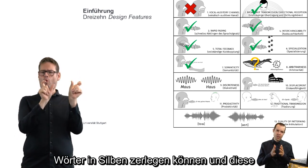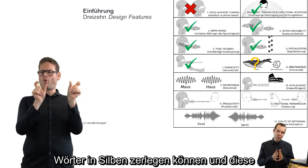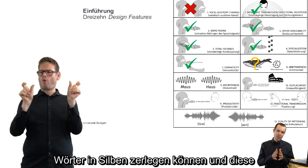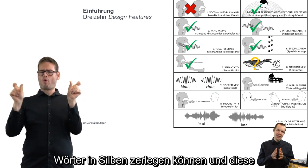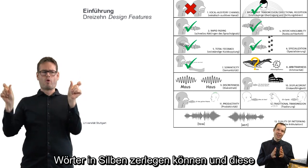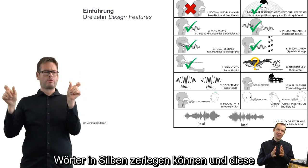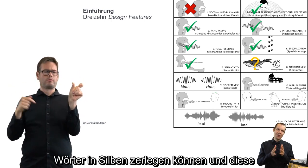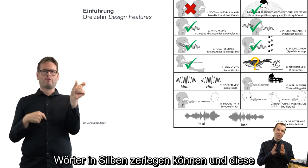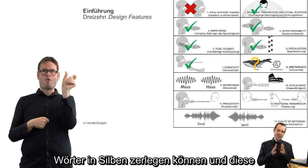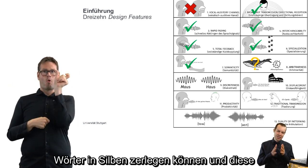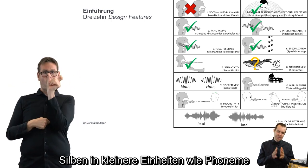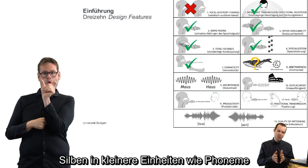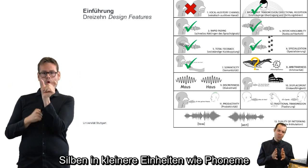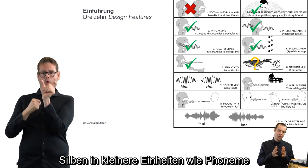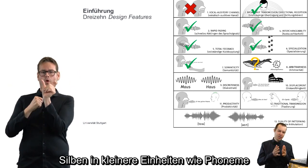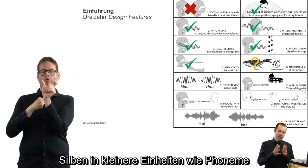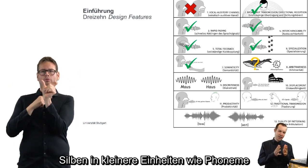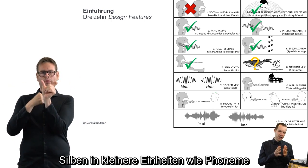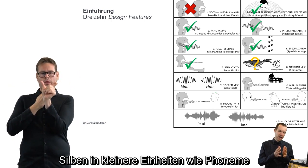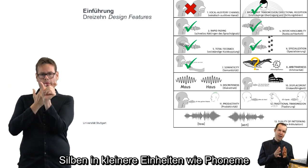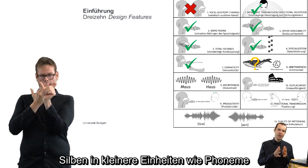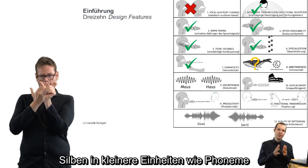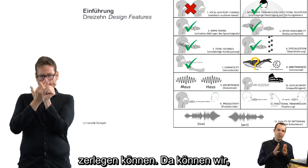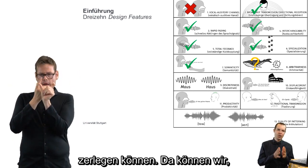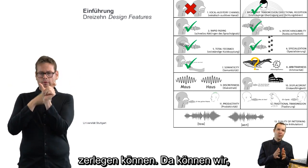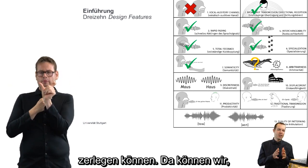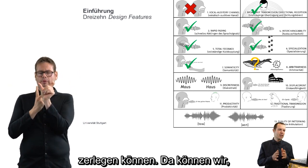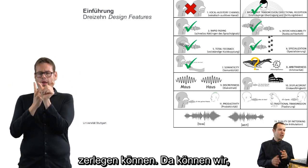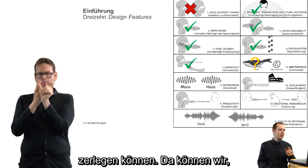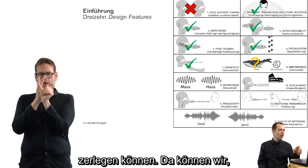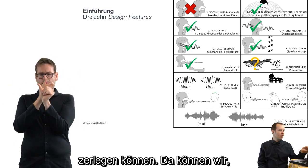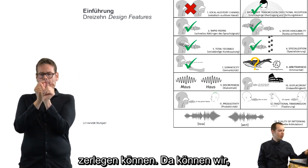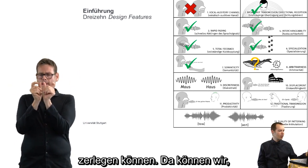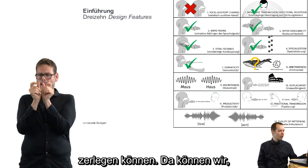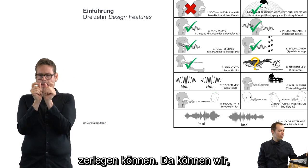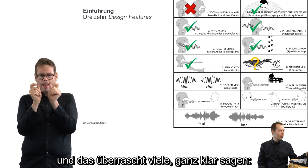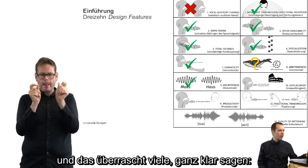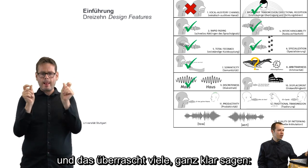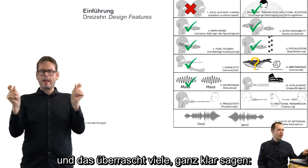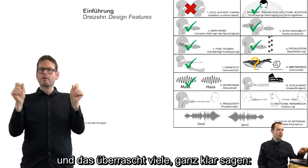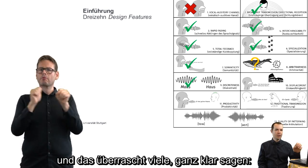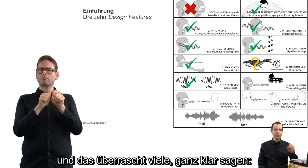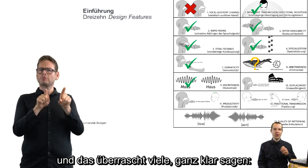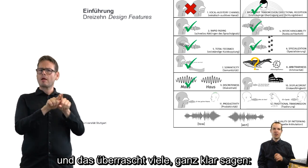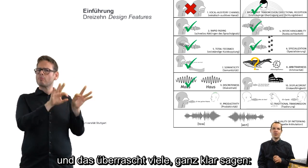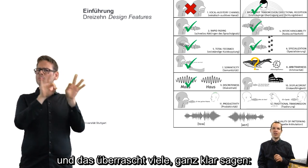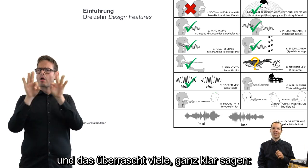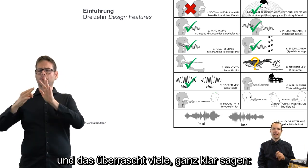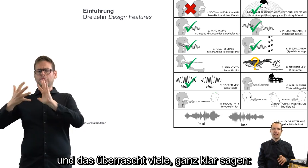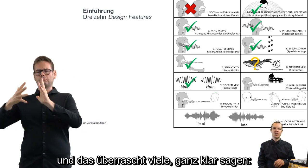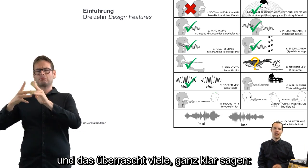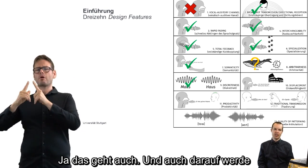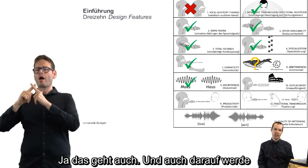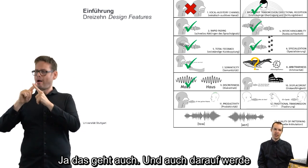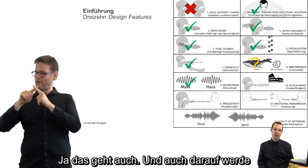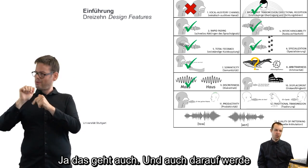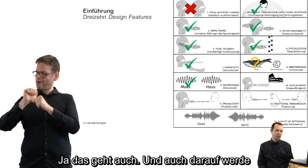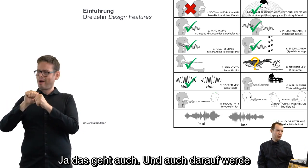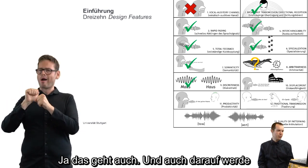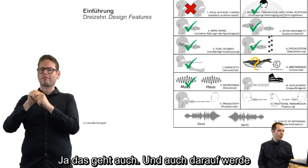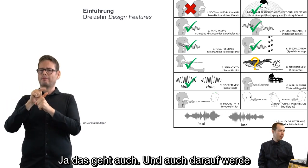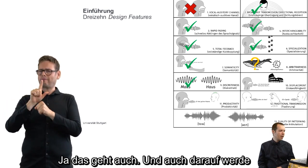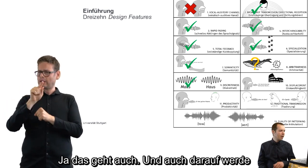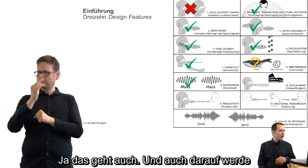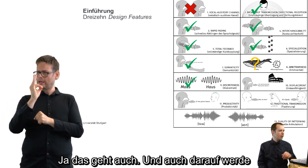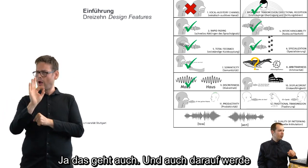Wörter in Silben zerlegen können, diese Silben in kleinere Einheiten wie Phoneme zerlegen können. Da können wir, und das überrascht viele, ganz klar sagen, ja das geht